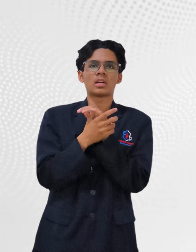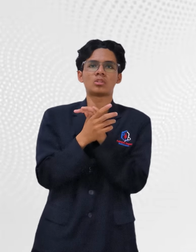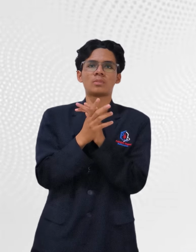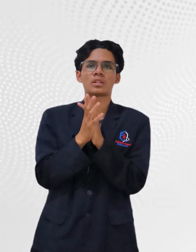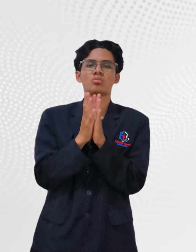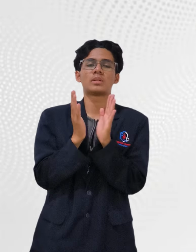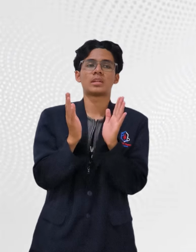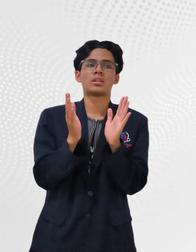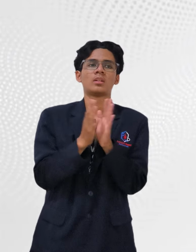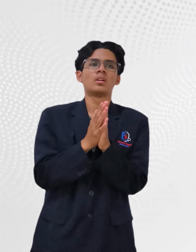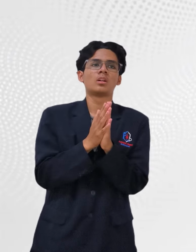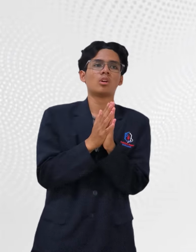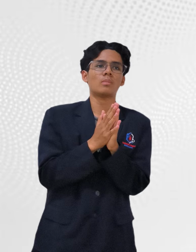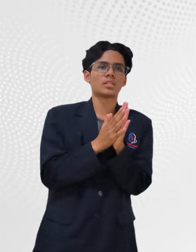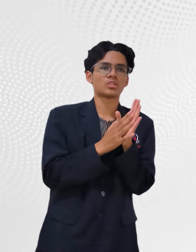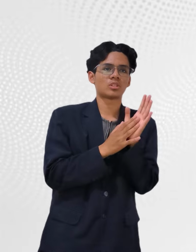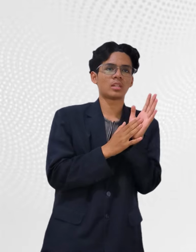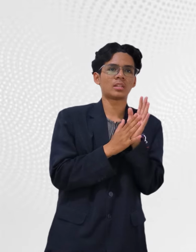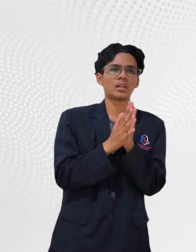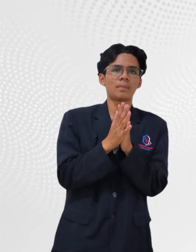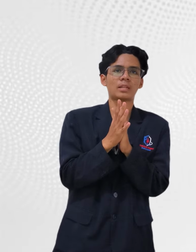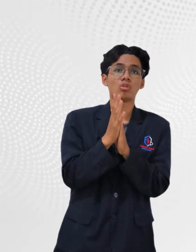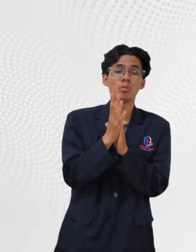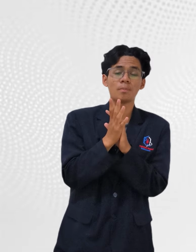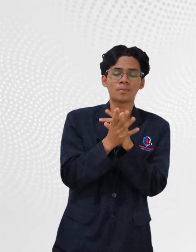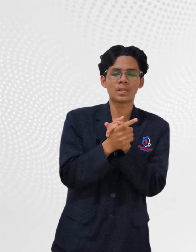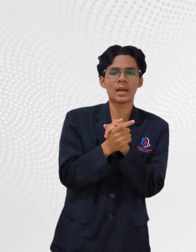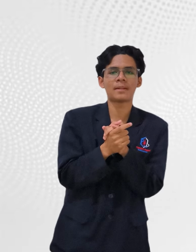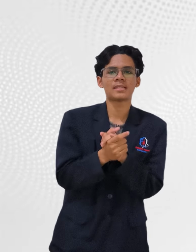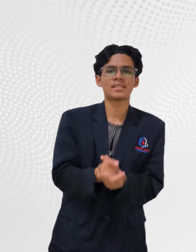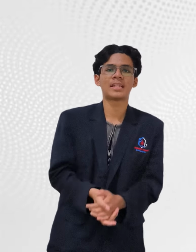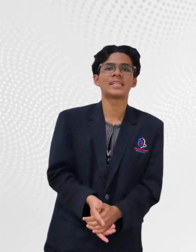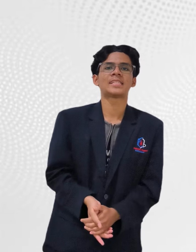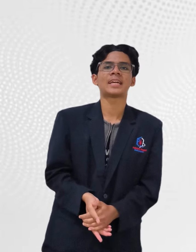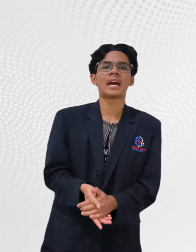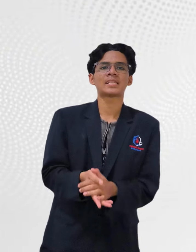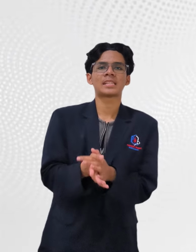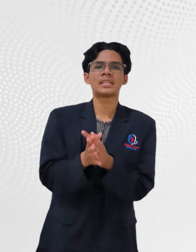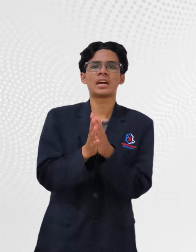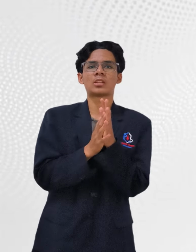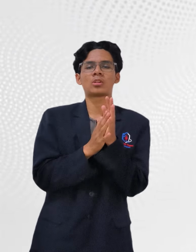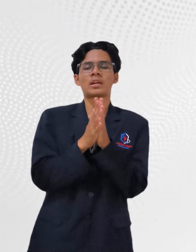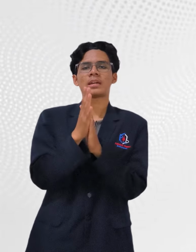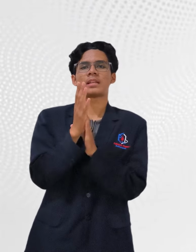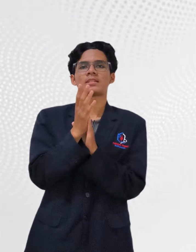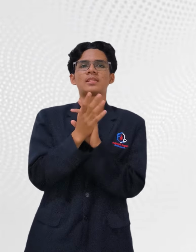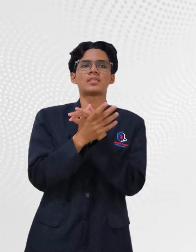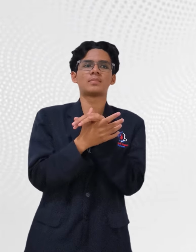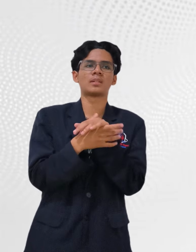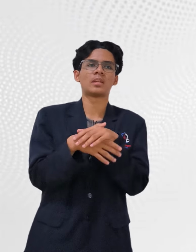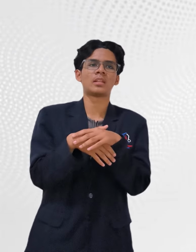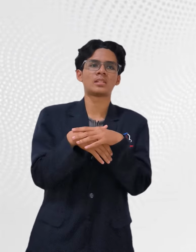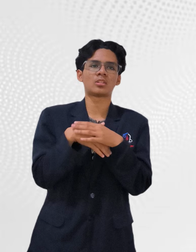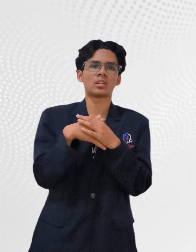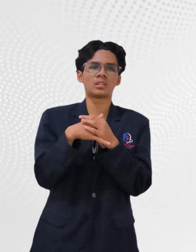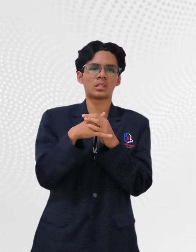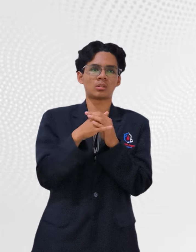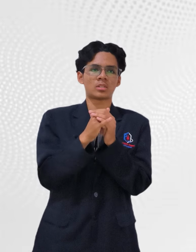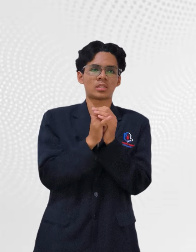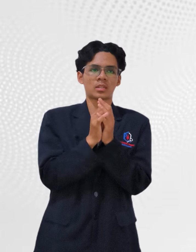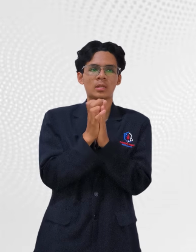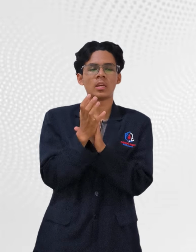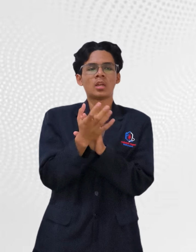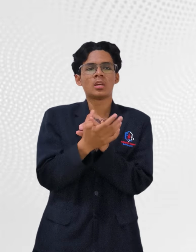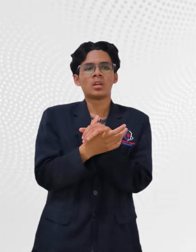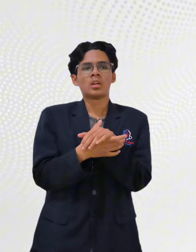juga tergantung pada sumbernya. Gelombang sinusoidal adalah paling umum dan aplikasi dari listrik AC atau rangkaian AC seperti yang dihasilkan oleh